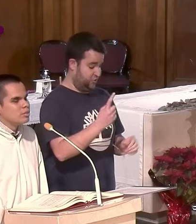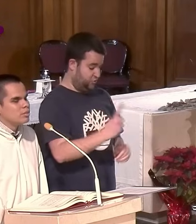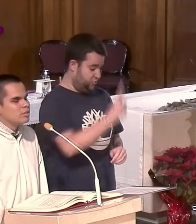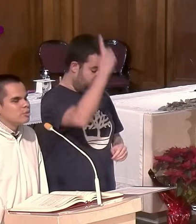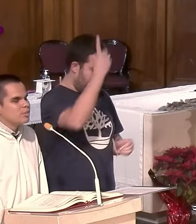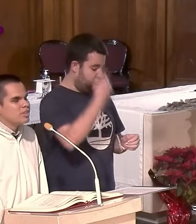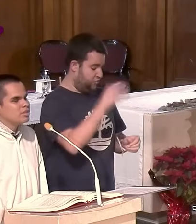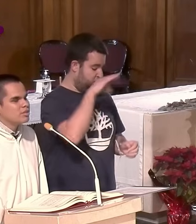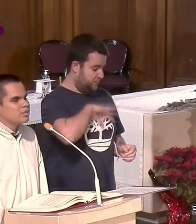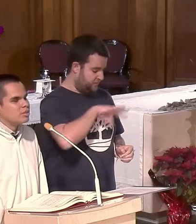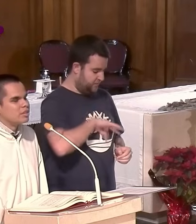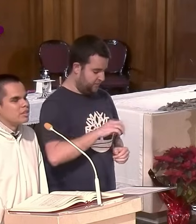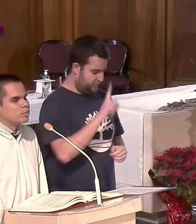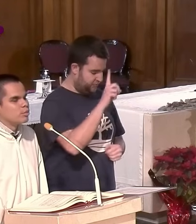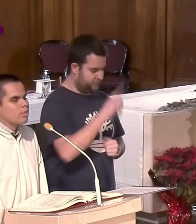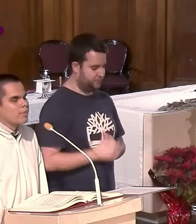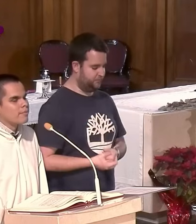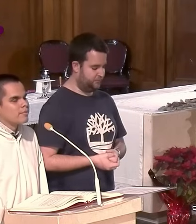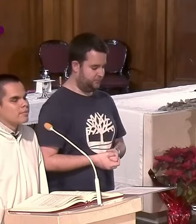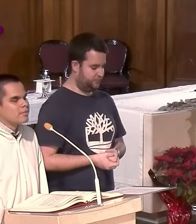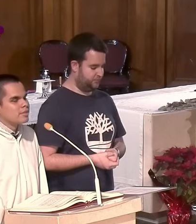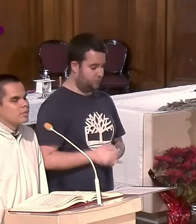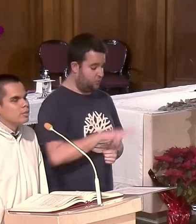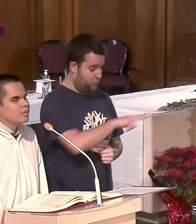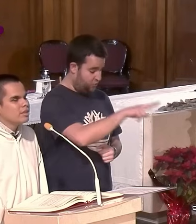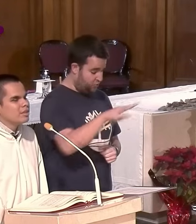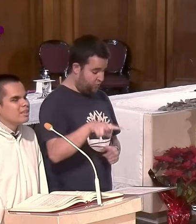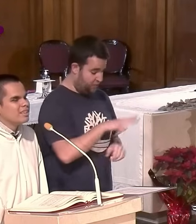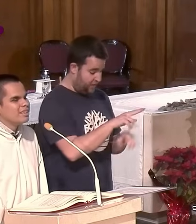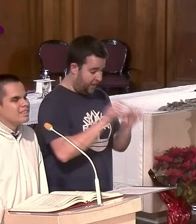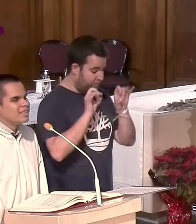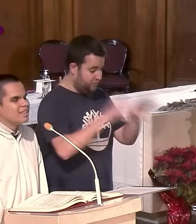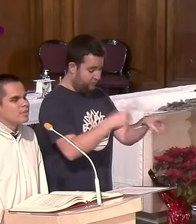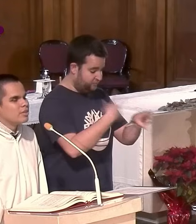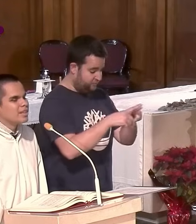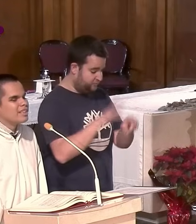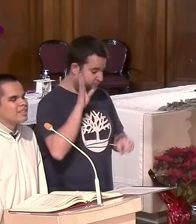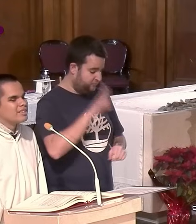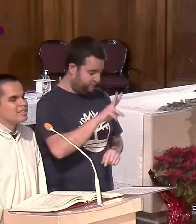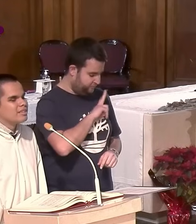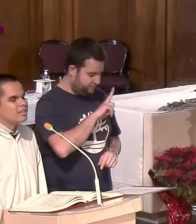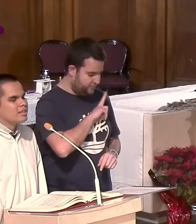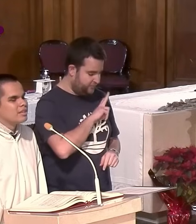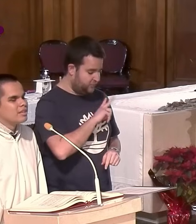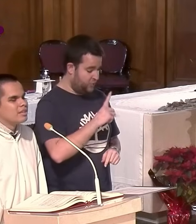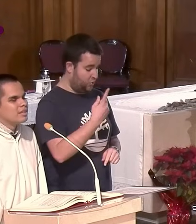es un espíritu con Él. Huí de la inmoralidad.